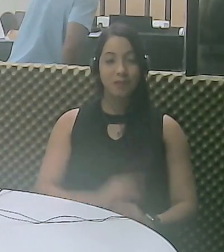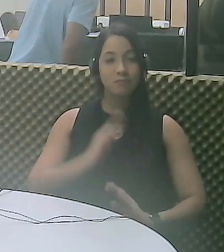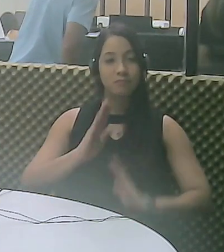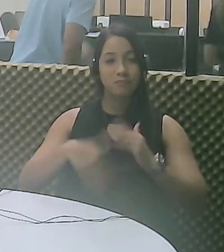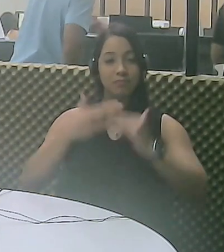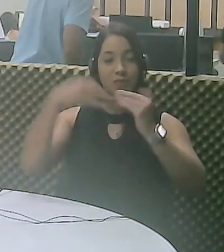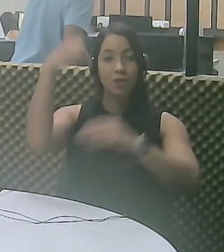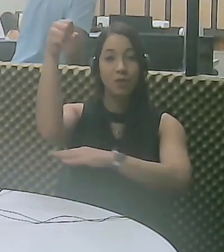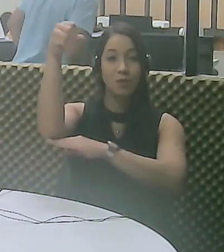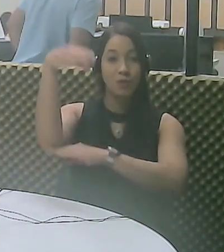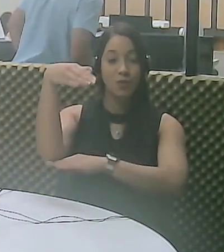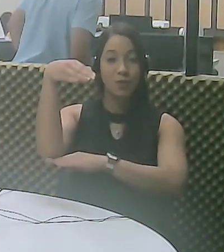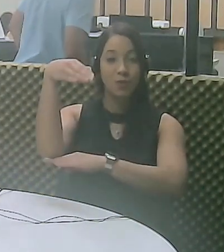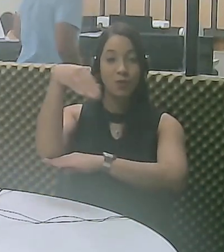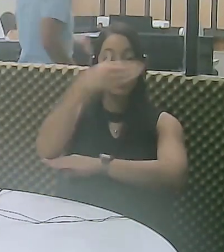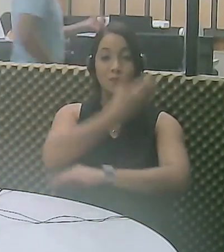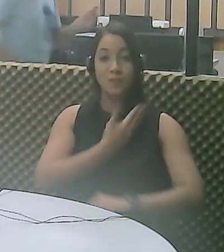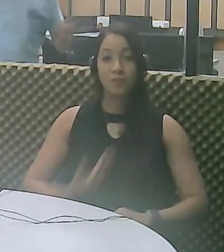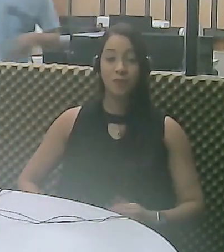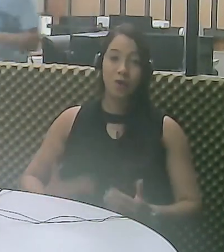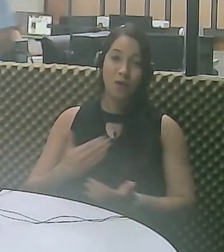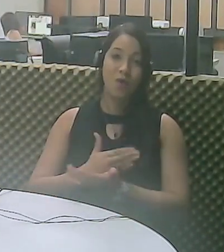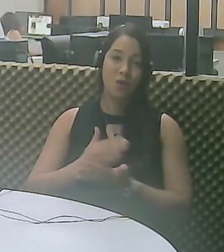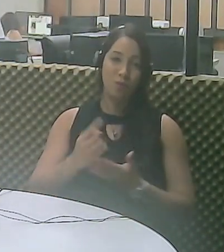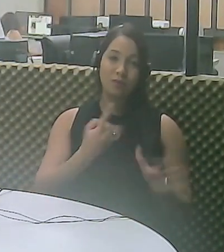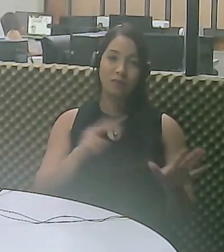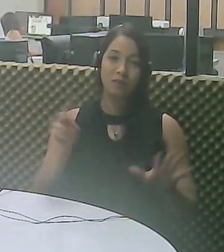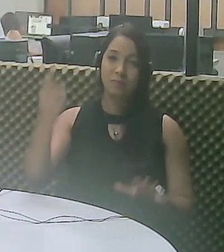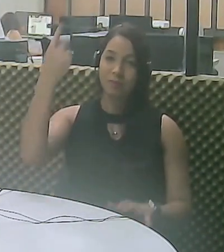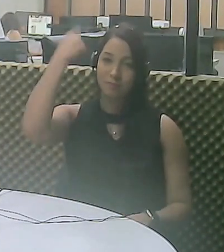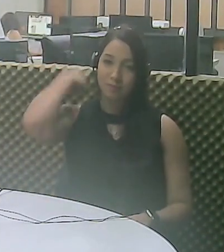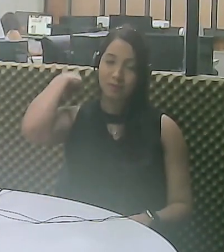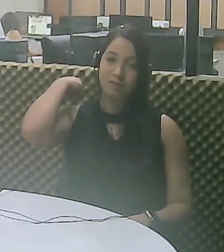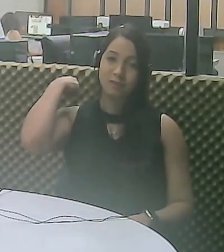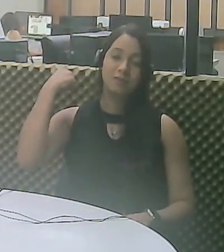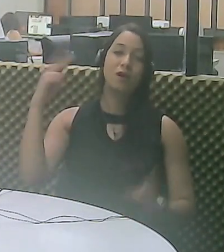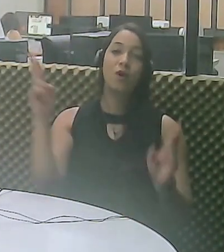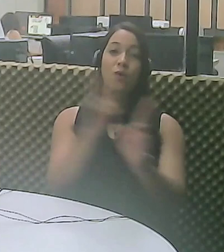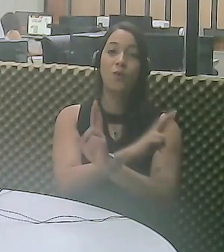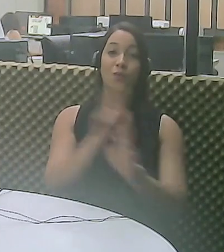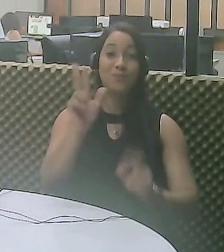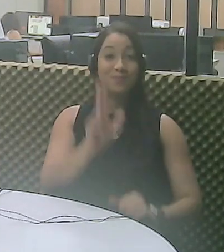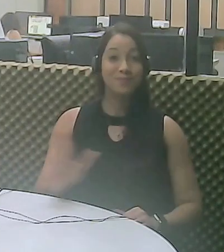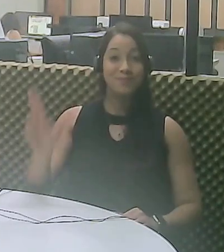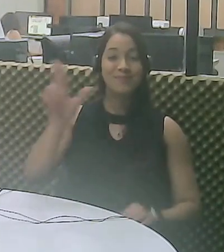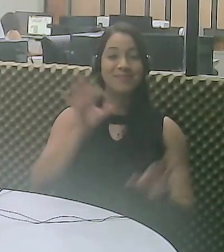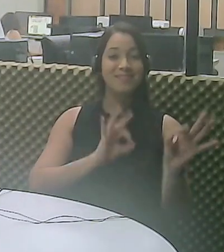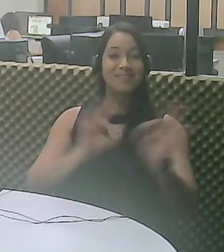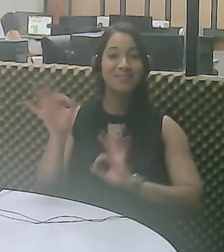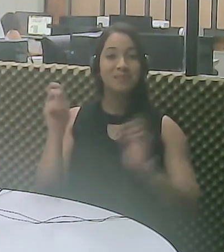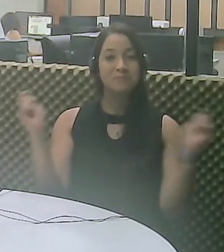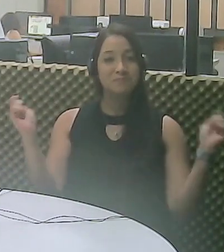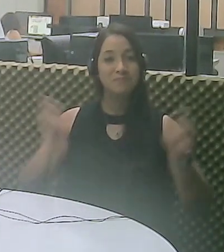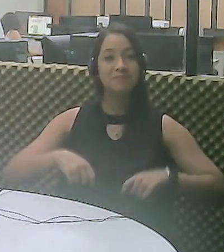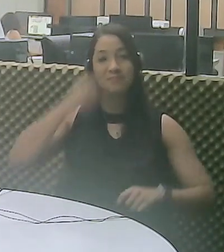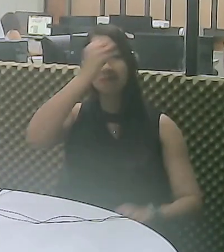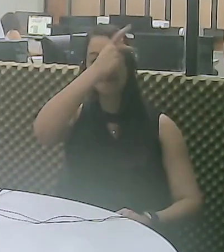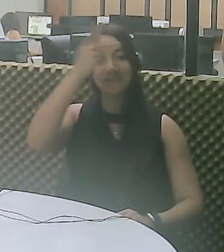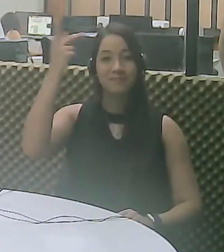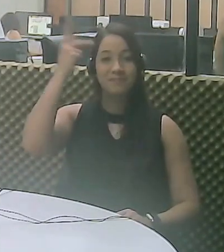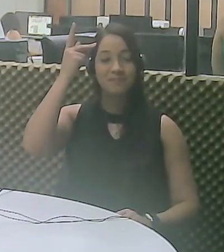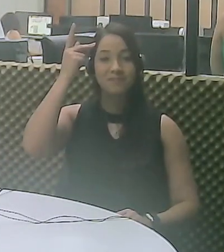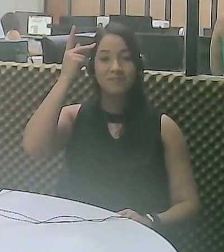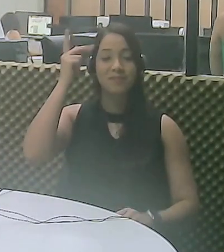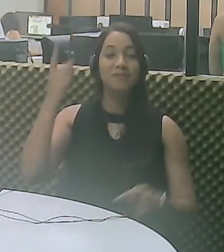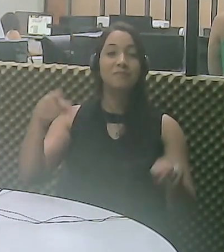modernização da iluminação pública foi iniciada na última semana, nas rodovias de Uberlândia. O projeto, viabilizado pela Prefeitura por